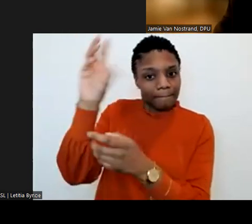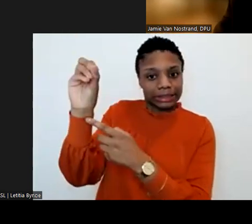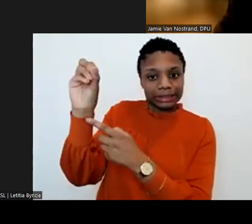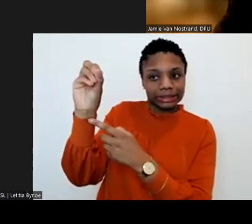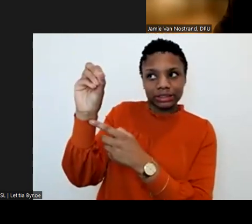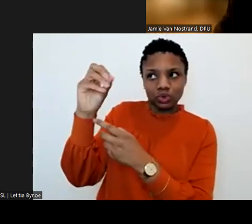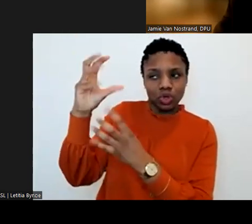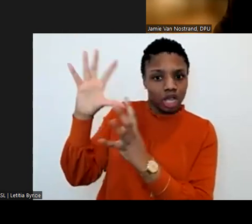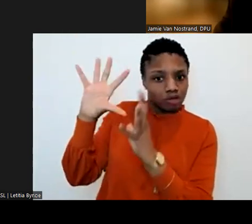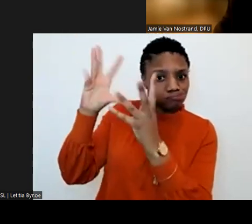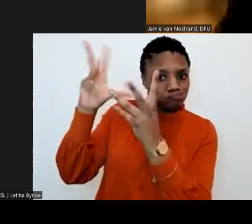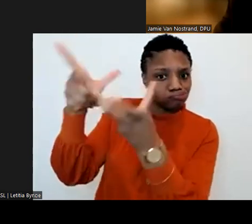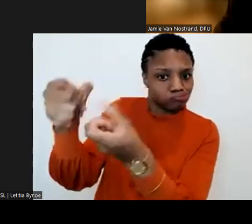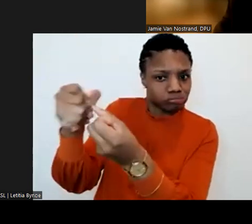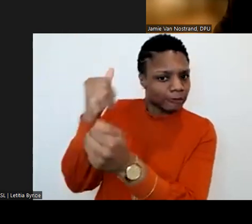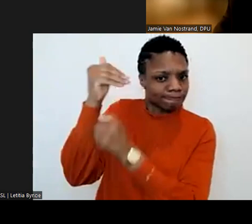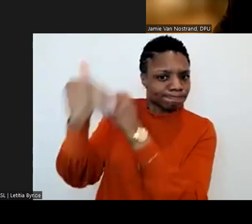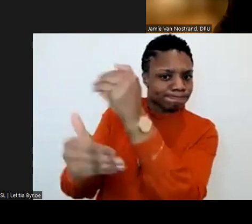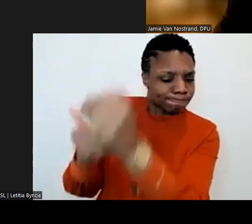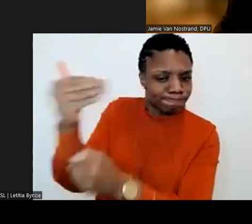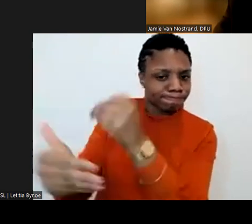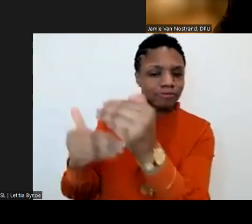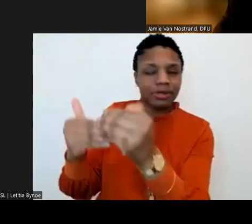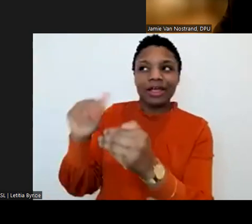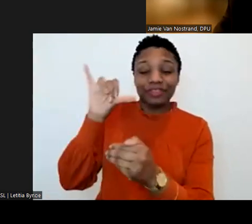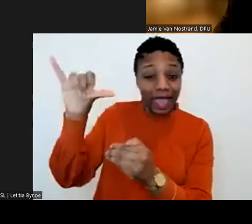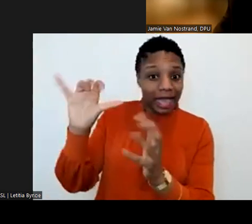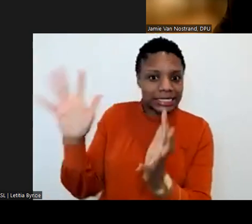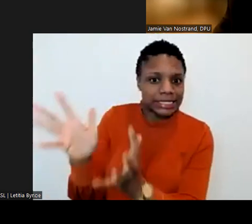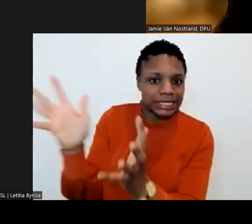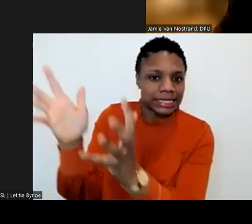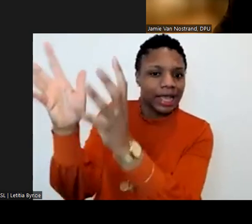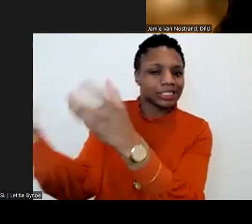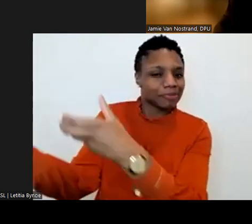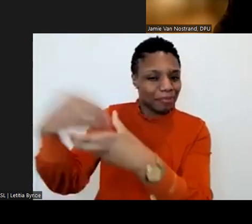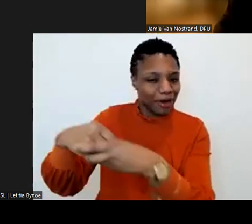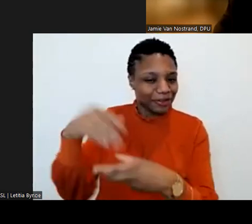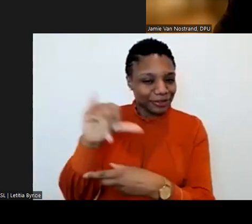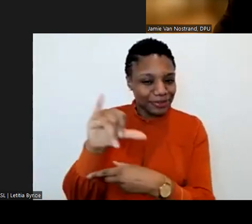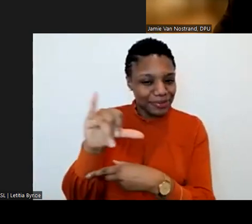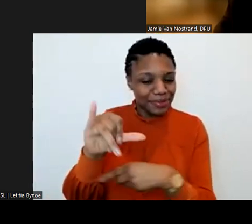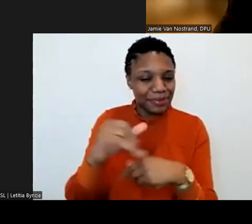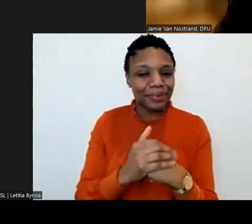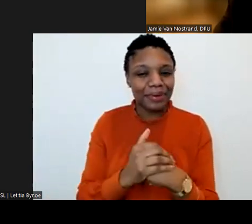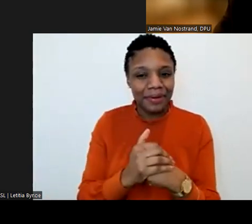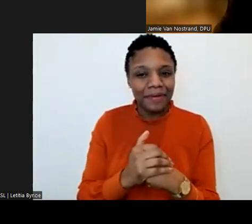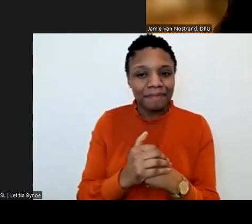animarlos para acelerar este proceso que necesita ser parte